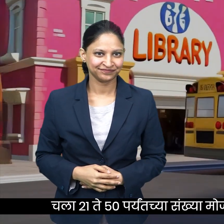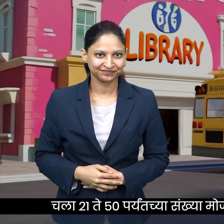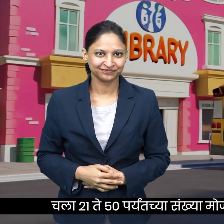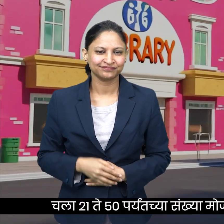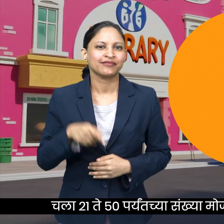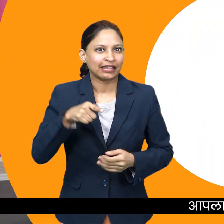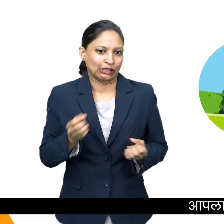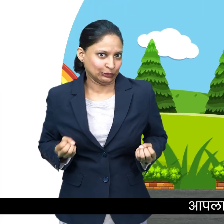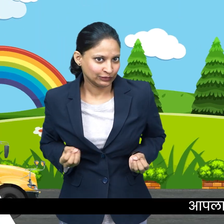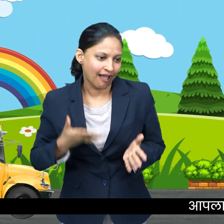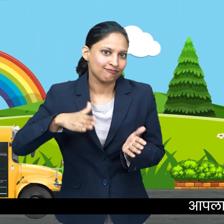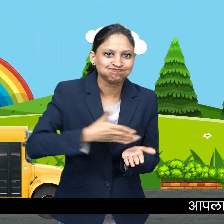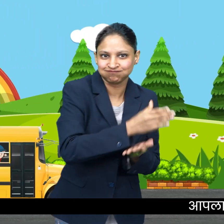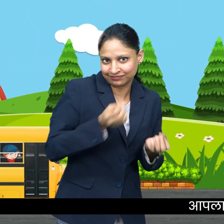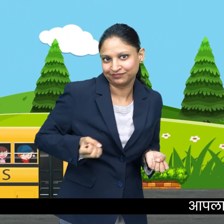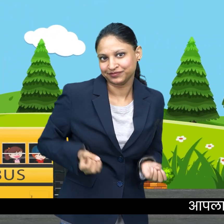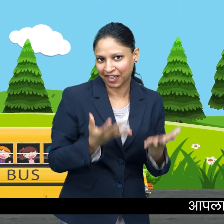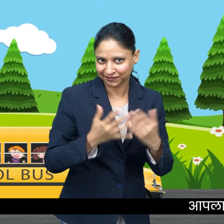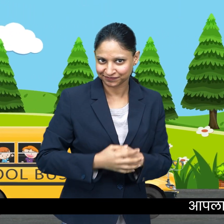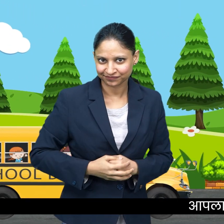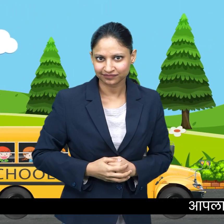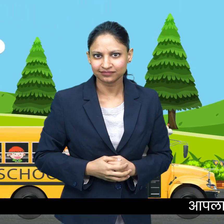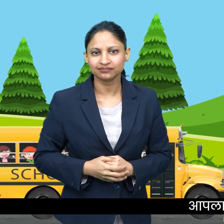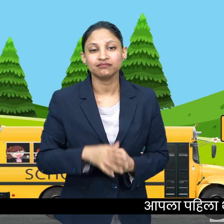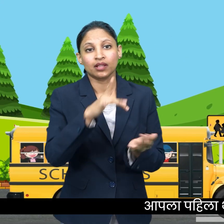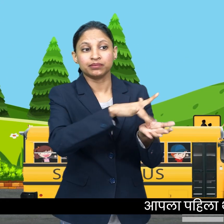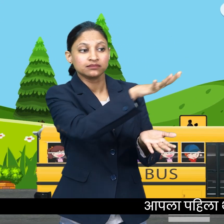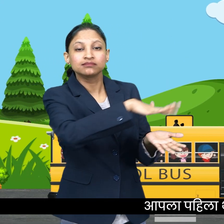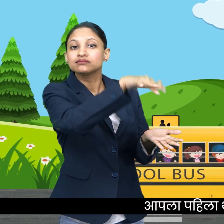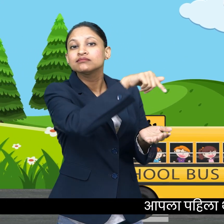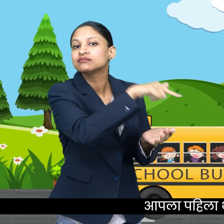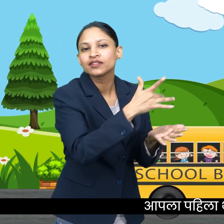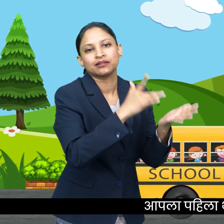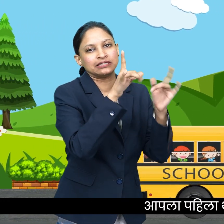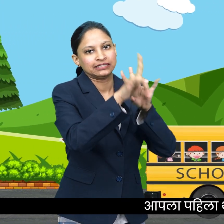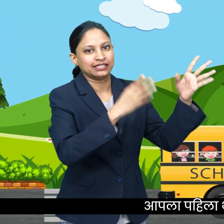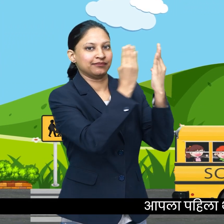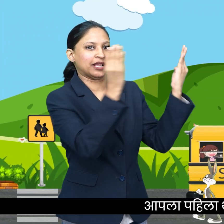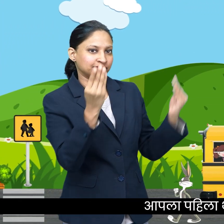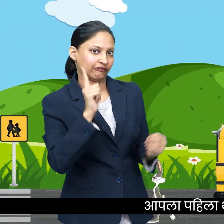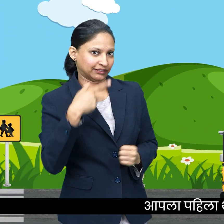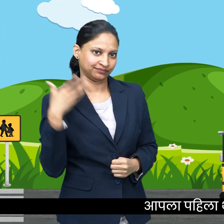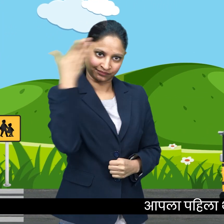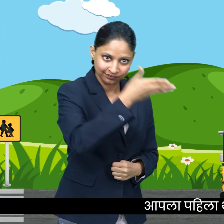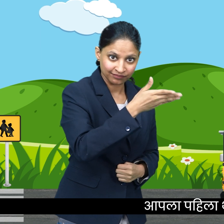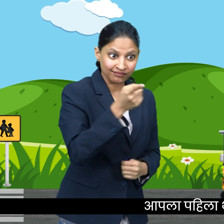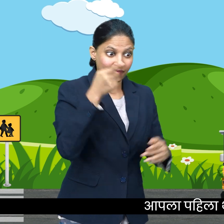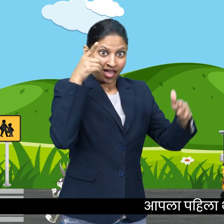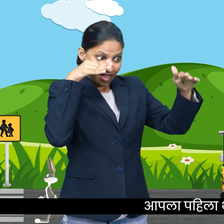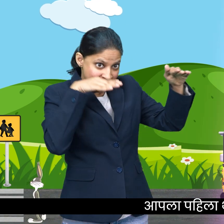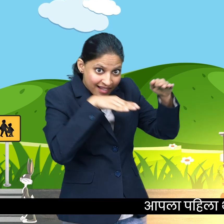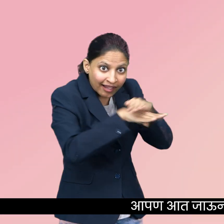टप्प्याटप्प्याने आपला प्रवास सुरू होतो. आपला पहिला थांबा शहर संग्रहालय